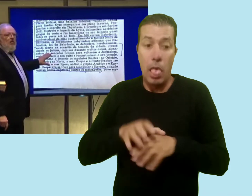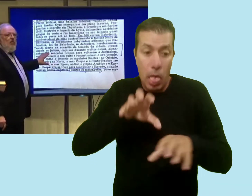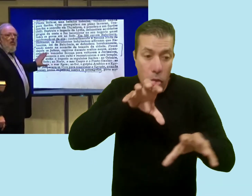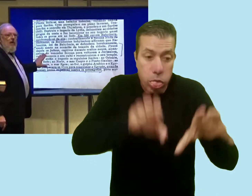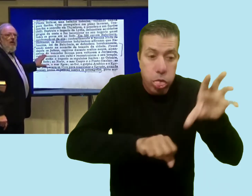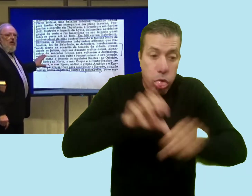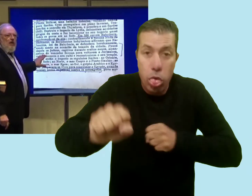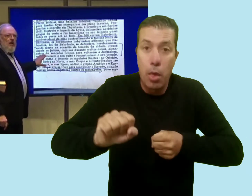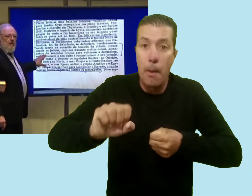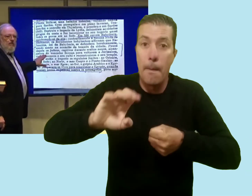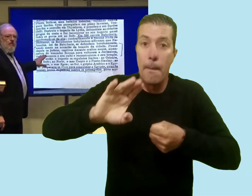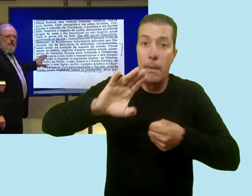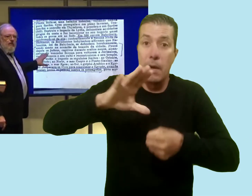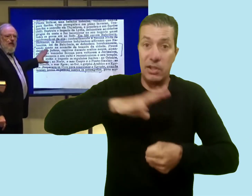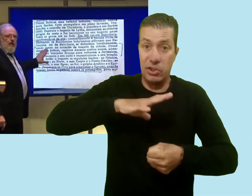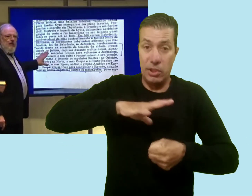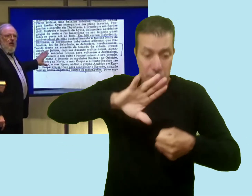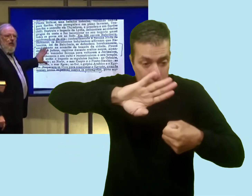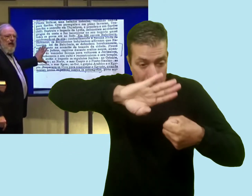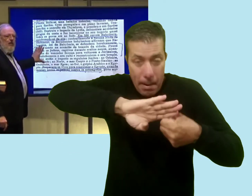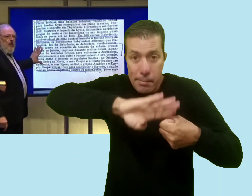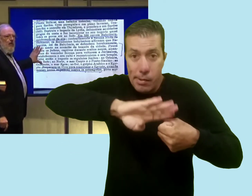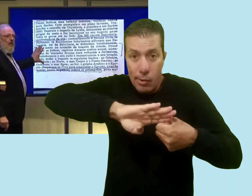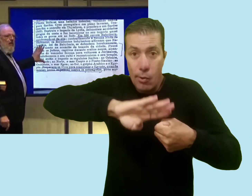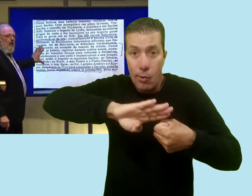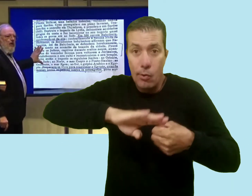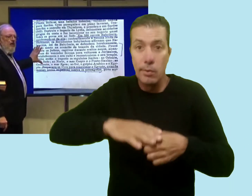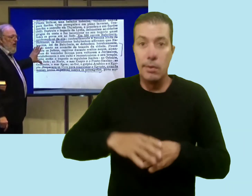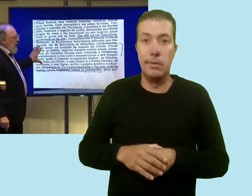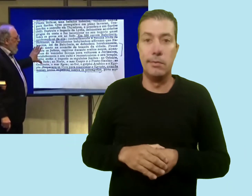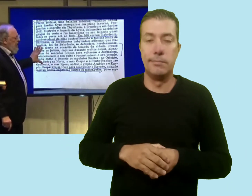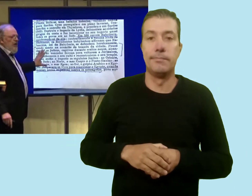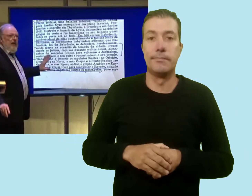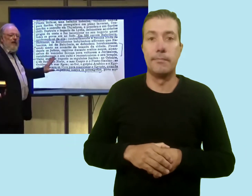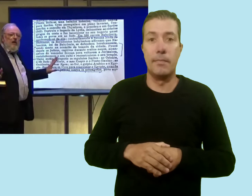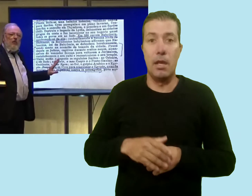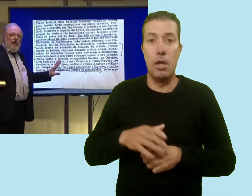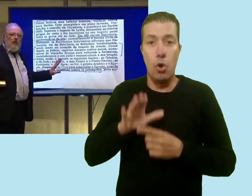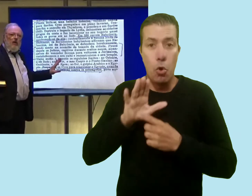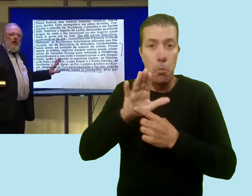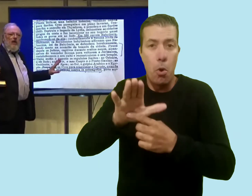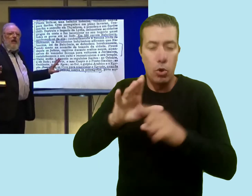ele tomou Babilônia. Está numa enciclopédia, isso aqui é uma foto da enciclopédia. A